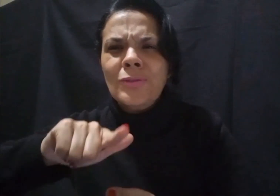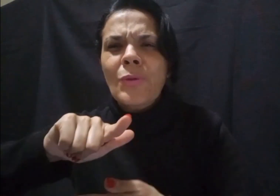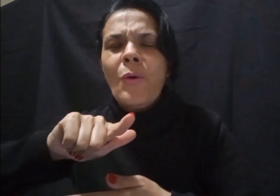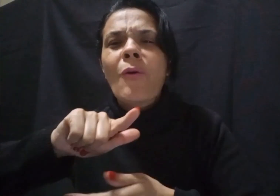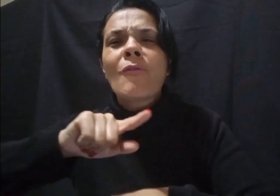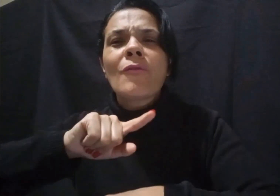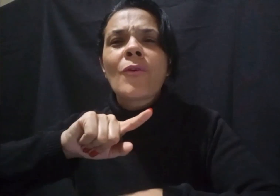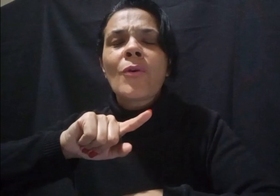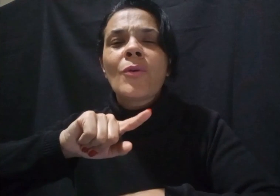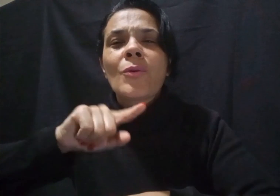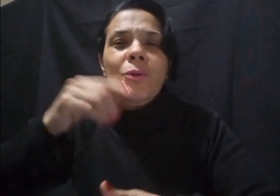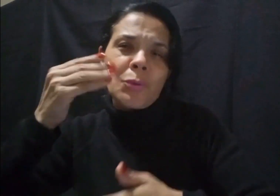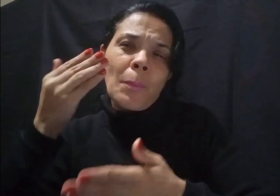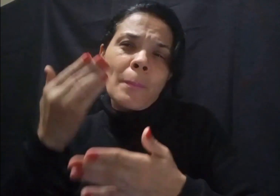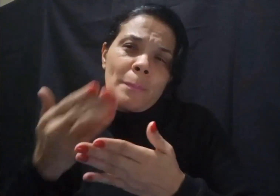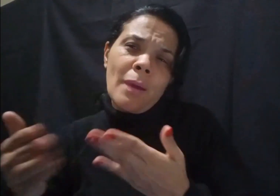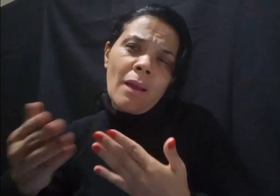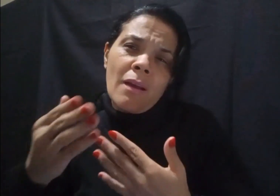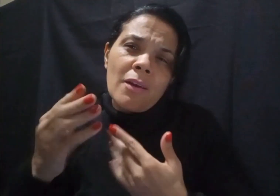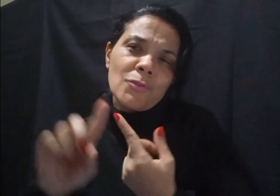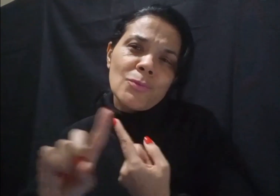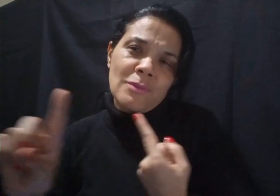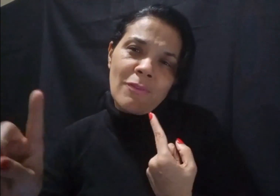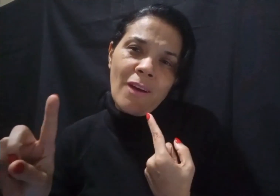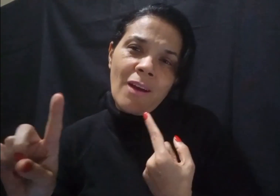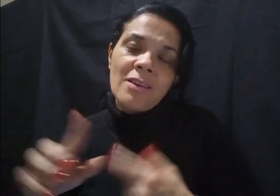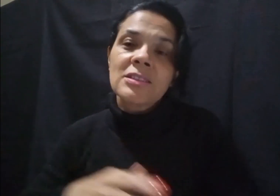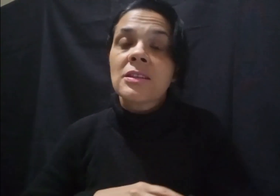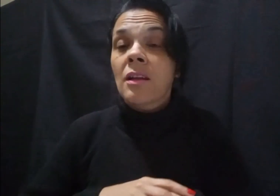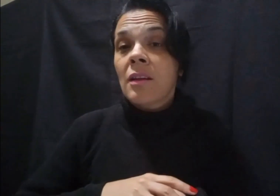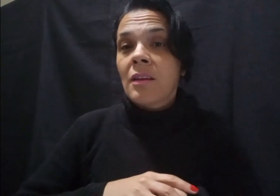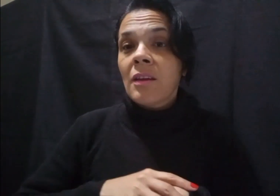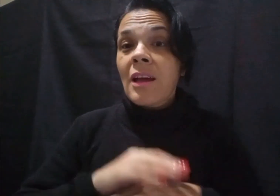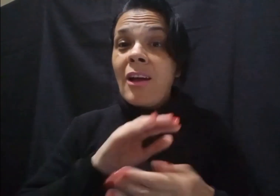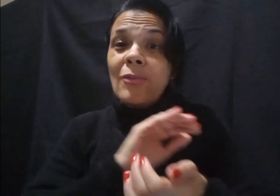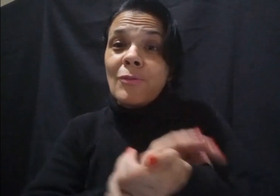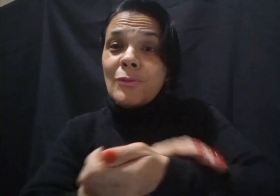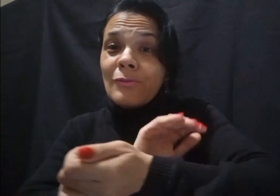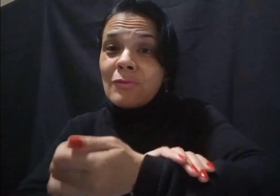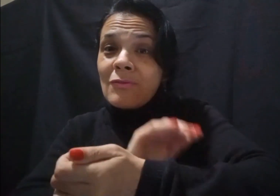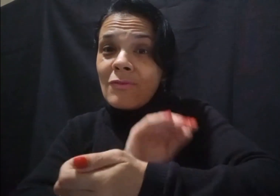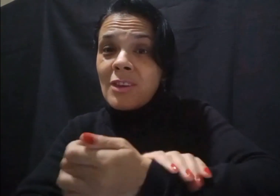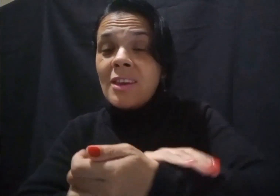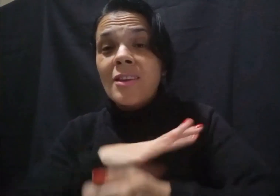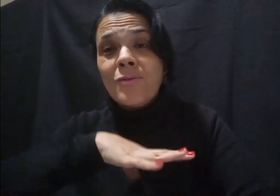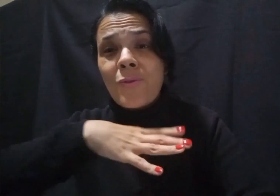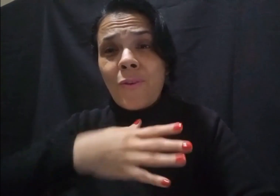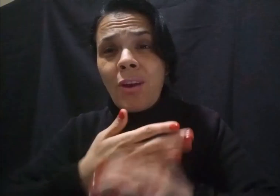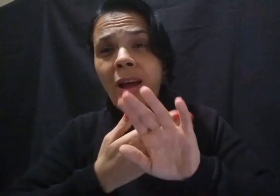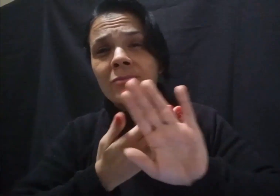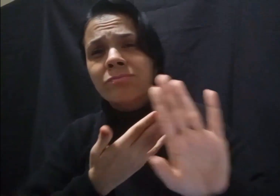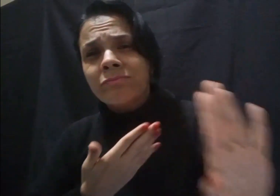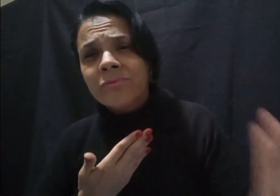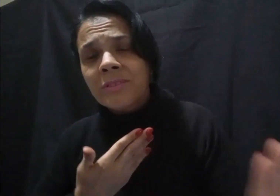uma perda. É coragem lutar contra o vício. É coragem manter a